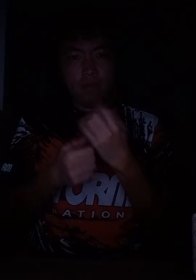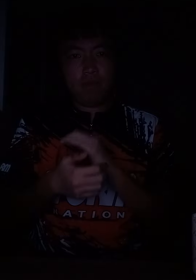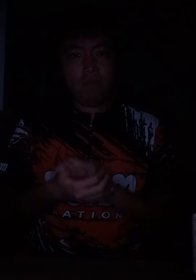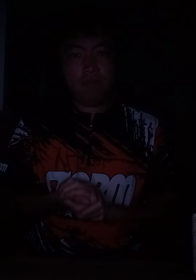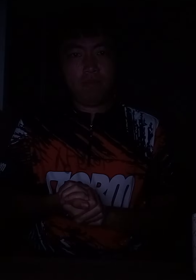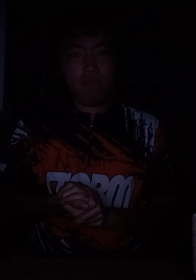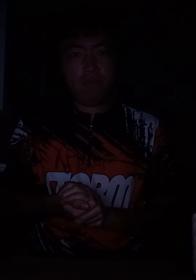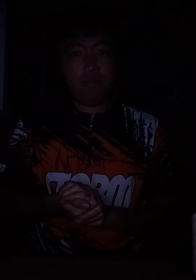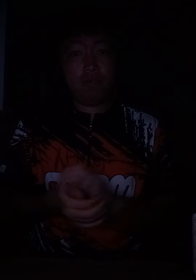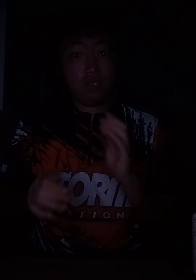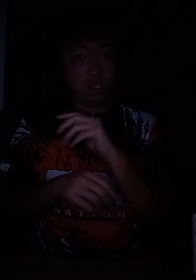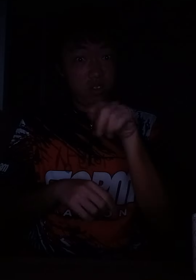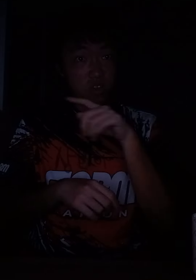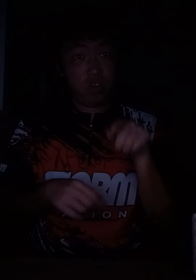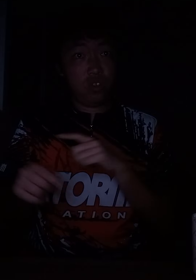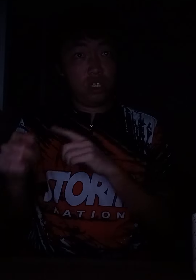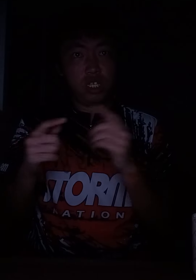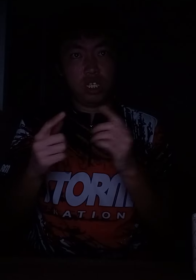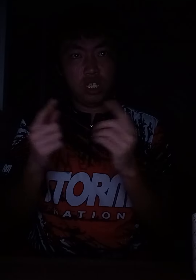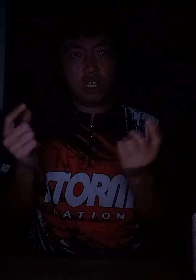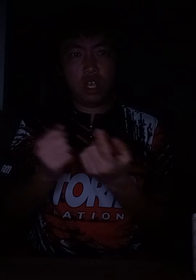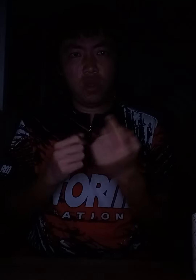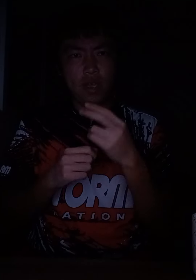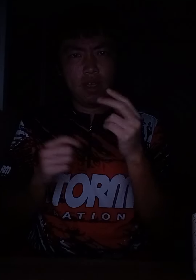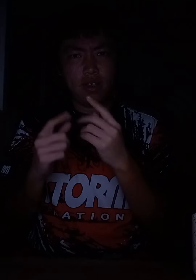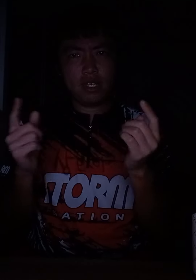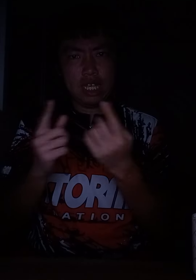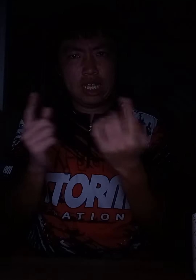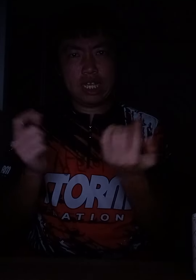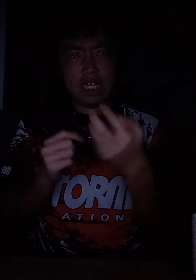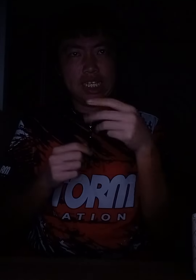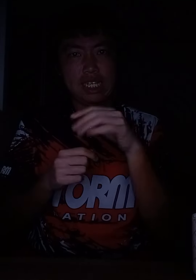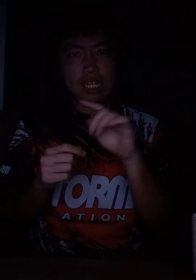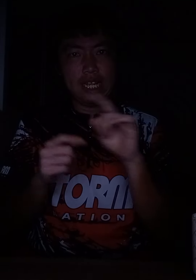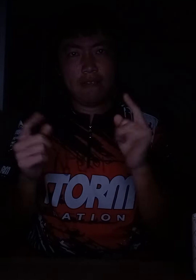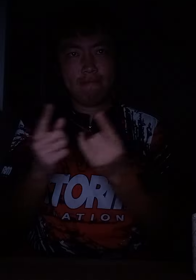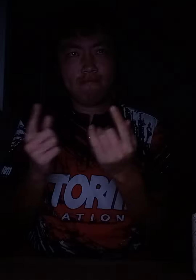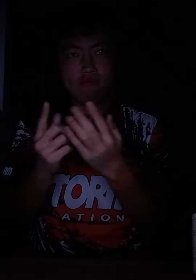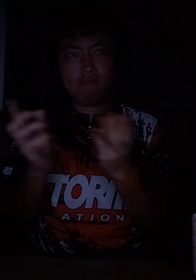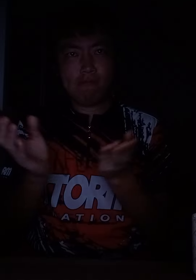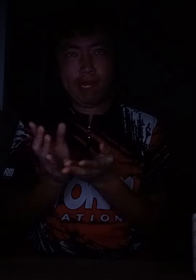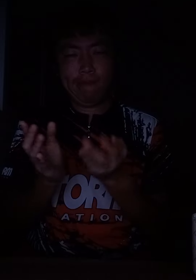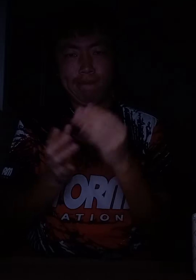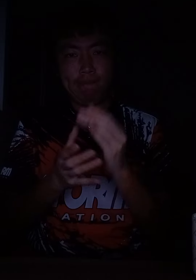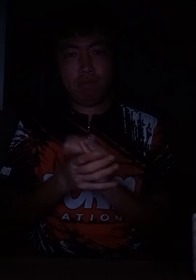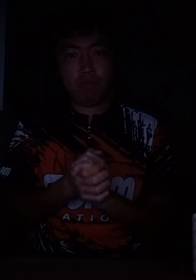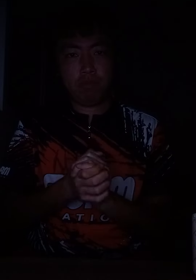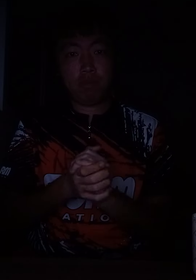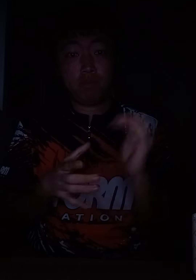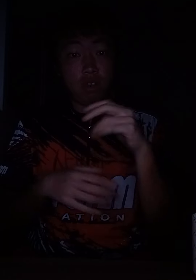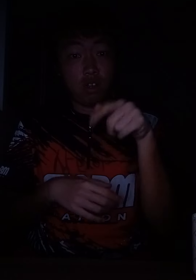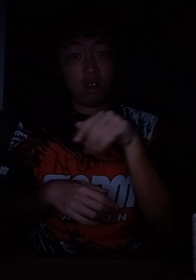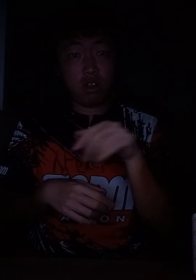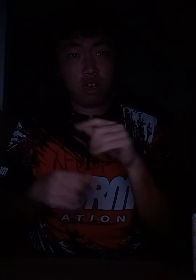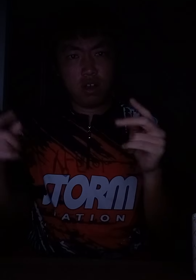됐습니다. 사연의 주인공은 샌디에이고 스타벅스 매장에서 일하고 있는 레닌 구티에레스입니다. 구티에레스는 현지